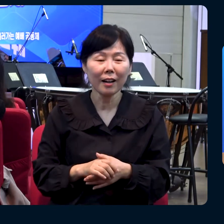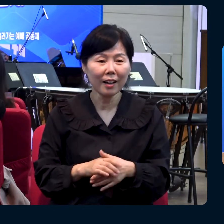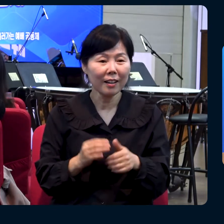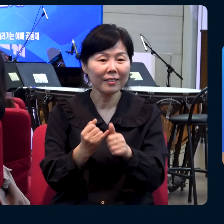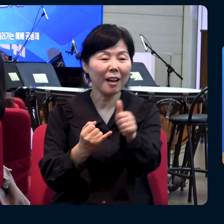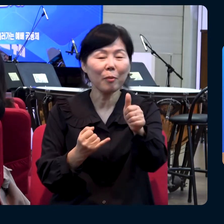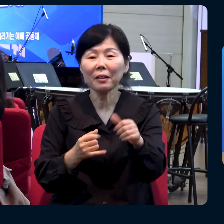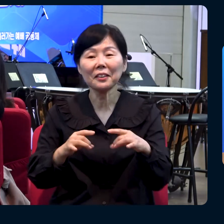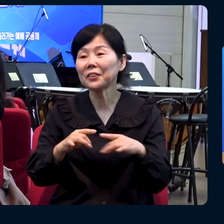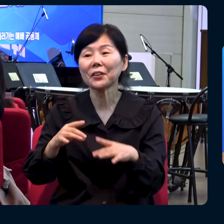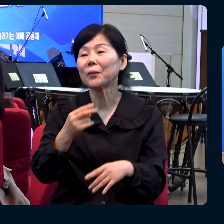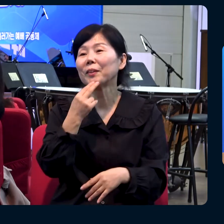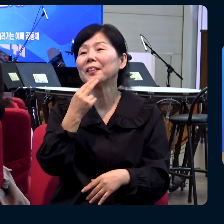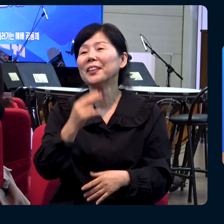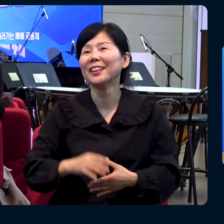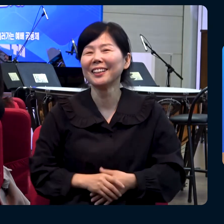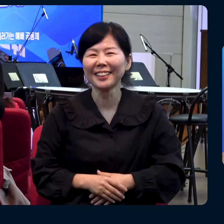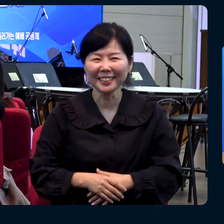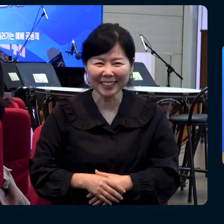남편은 전혀 됩니다.